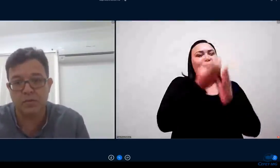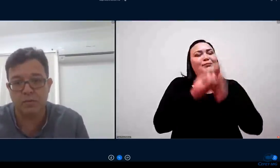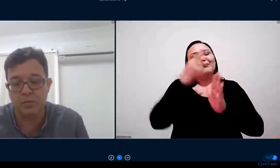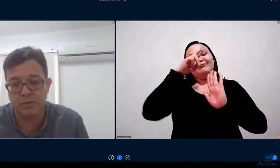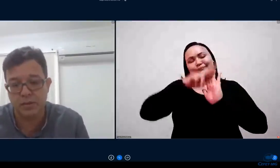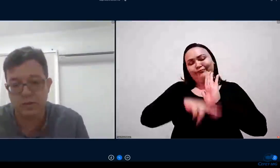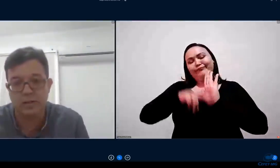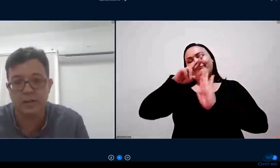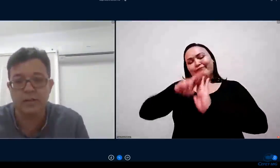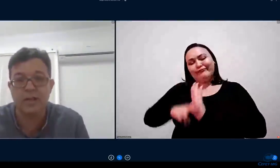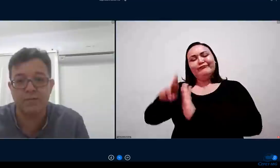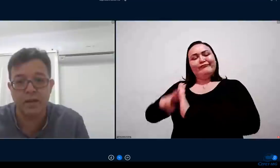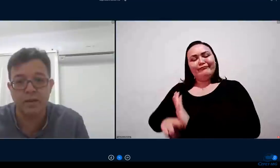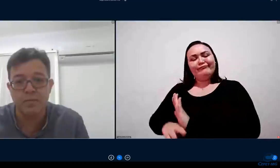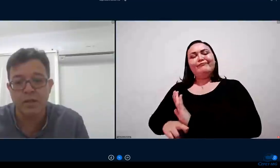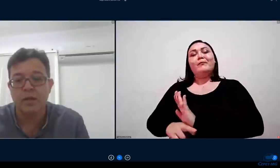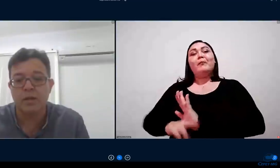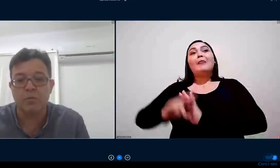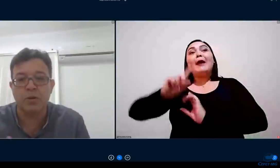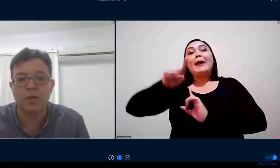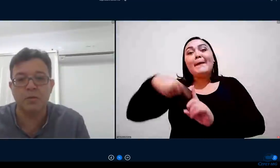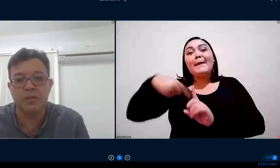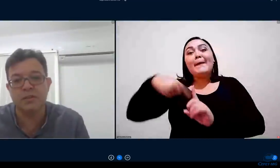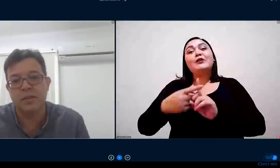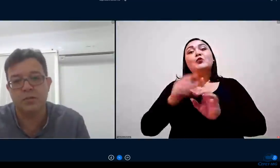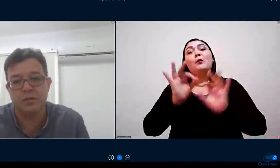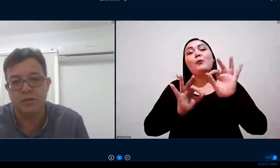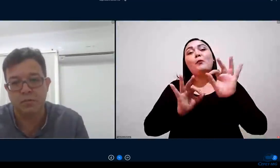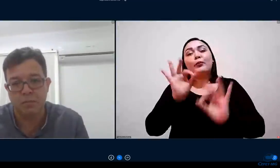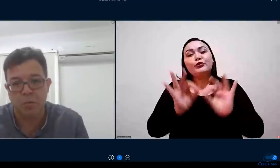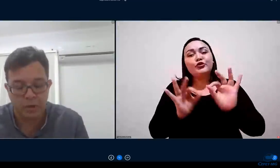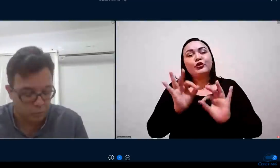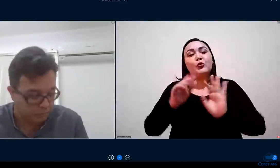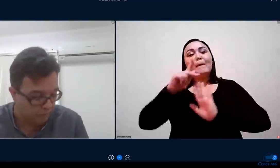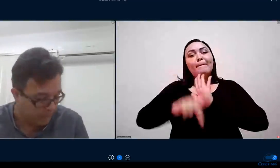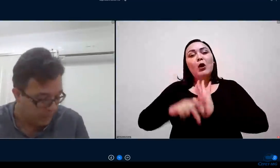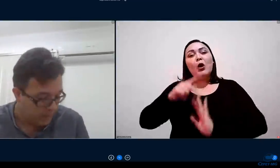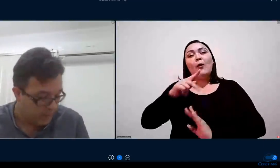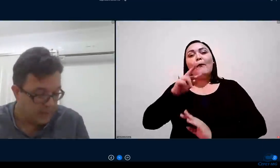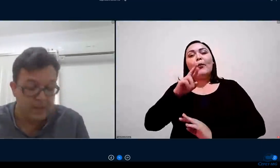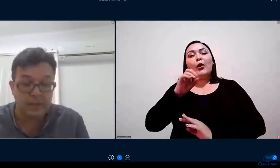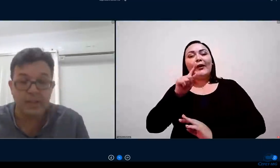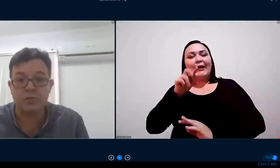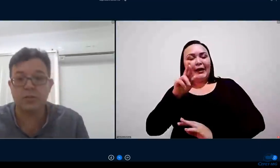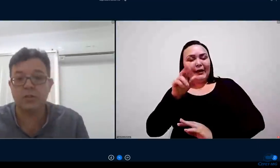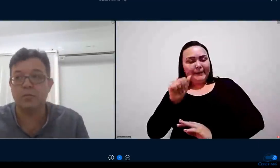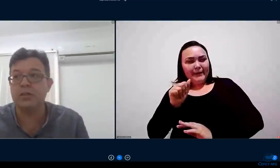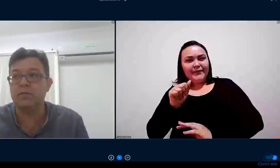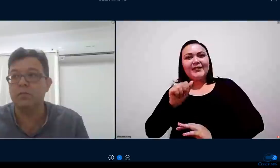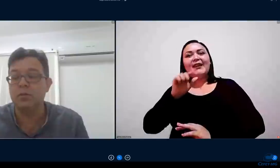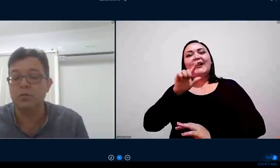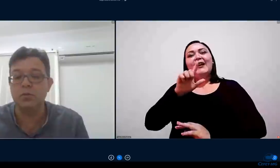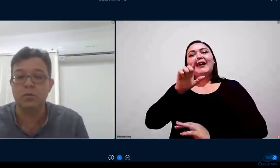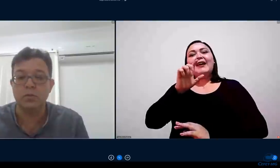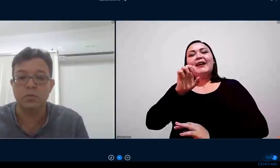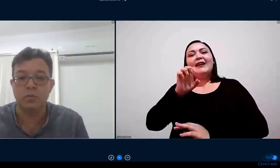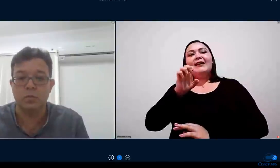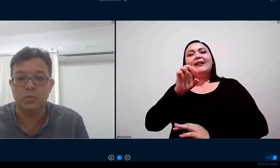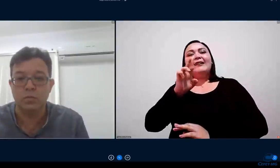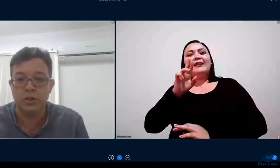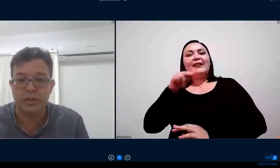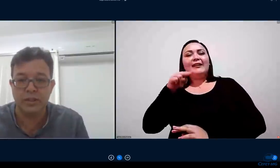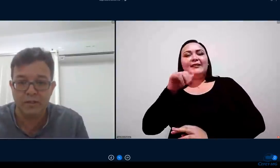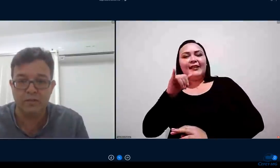programa nós chamamos aqui de Lerno e Café que é um programa emergencial de ensino remoto na instrução normativa número um